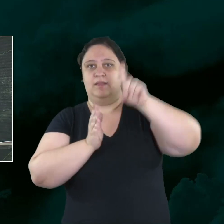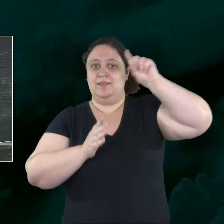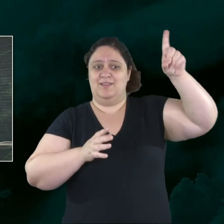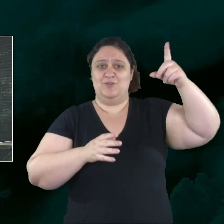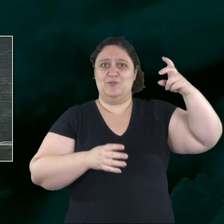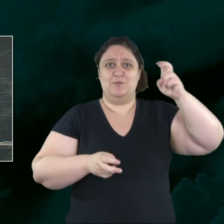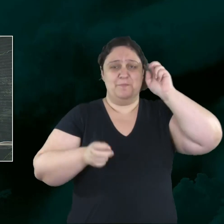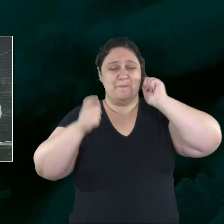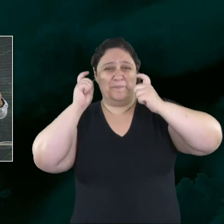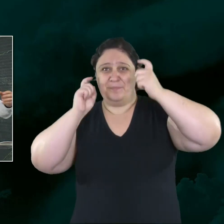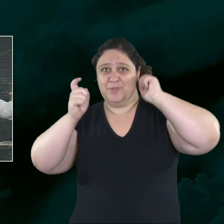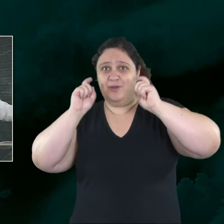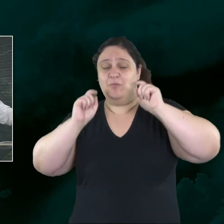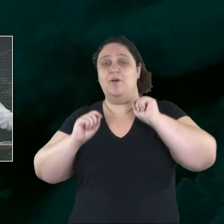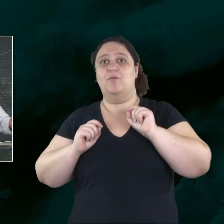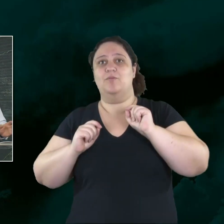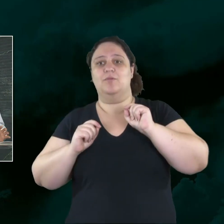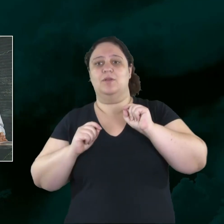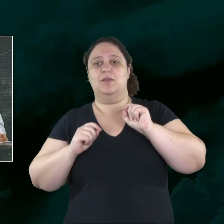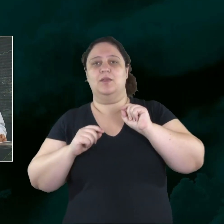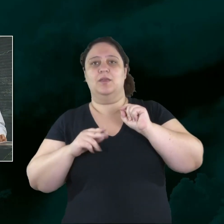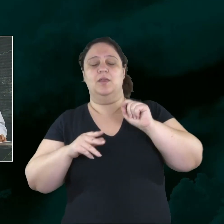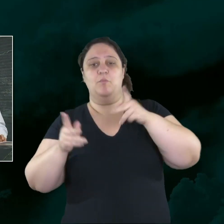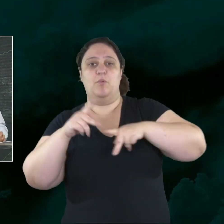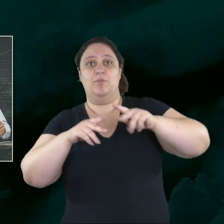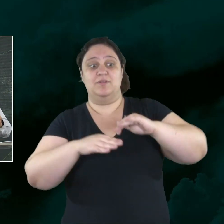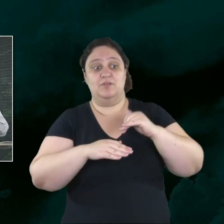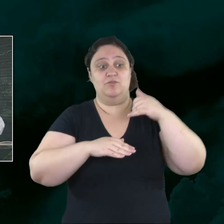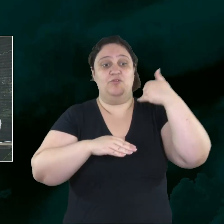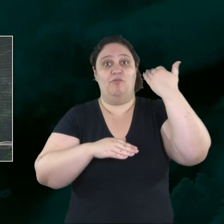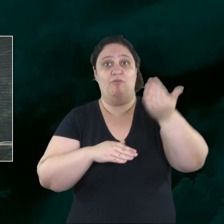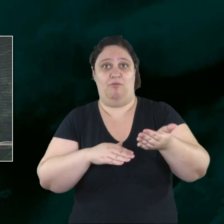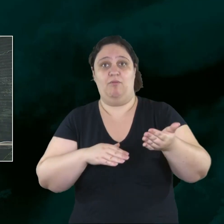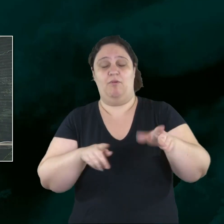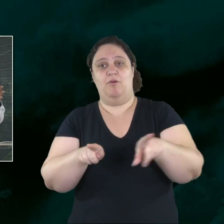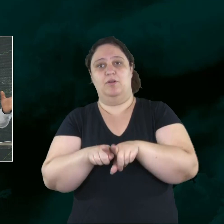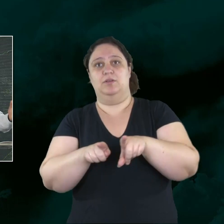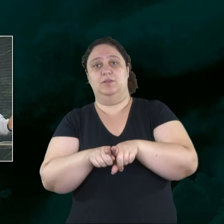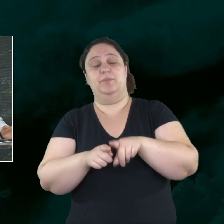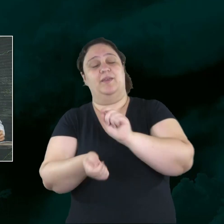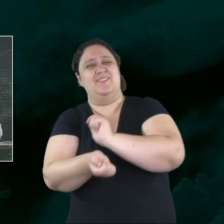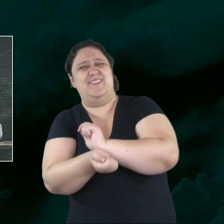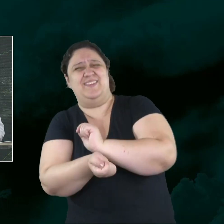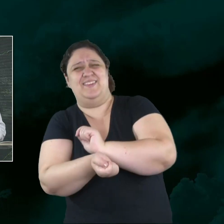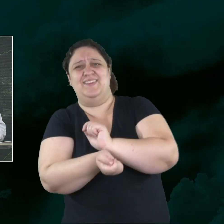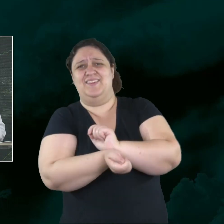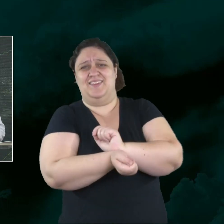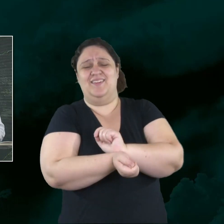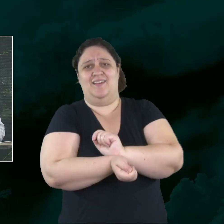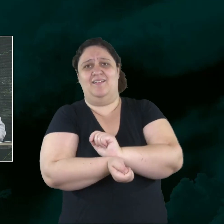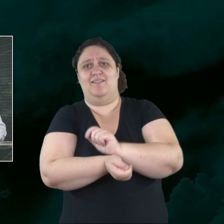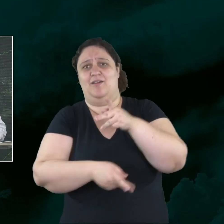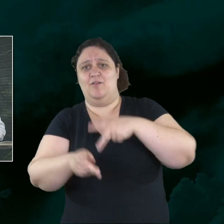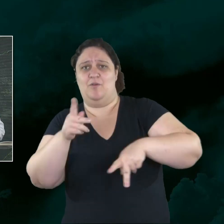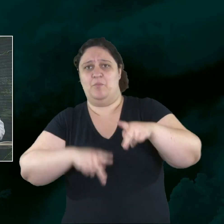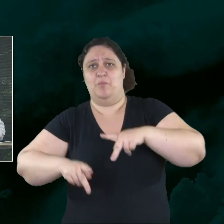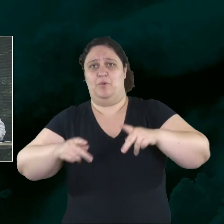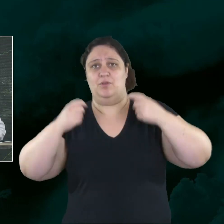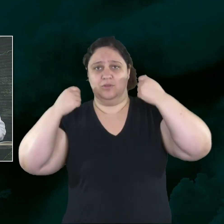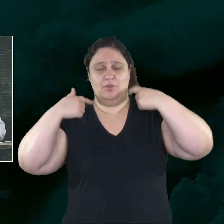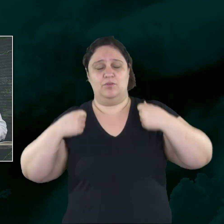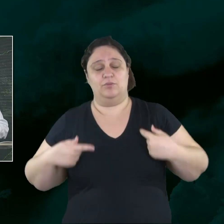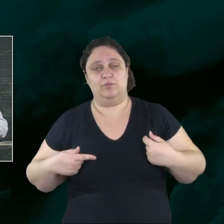os estrangeiros que estavam no meio do povo judeu. Deus se preocupava com os escravos que estavam no meio do povo